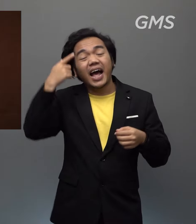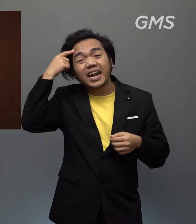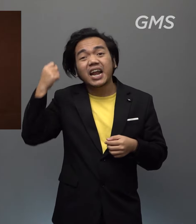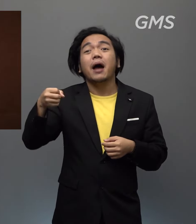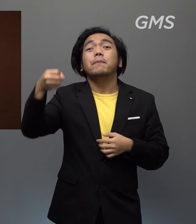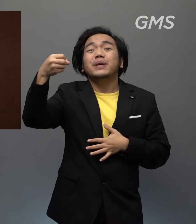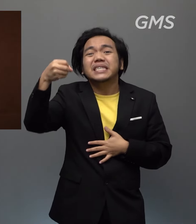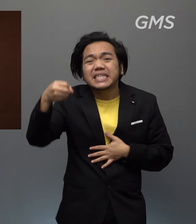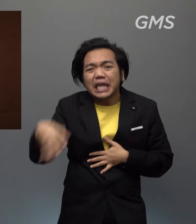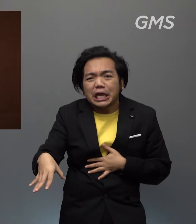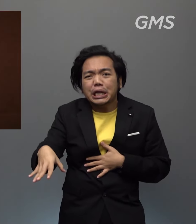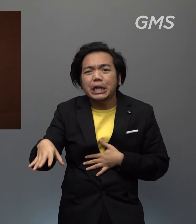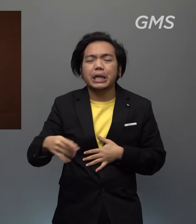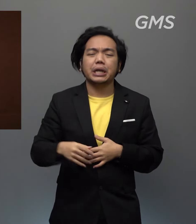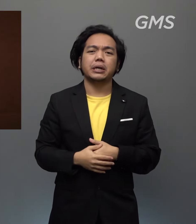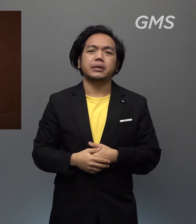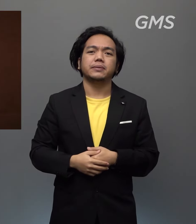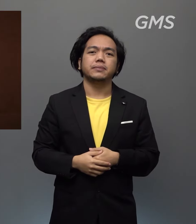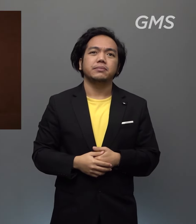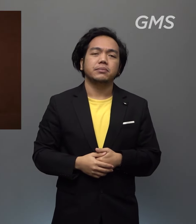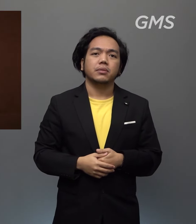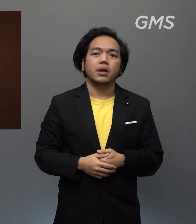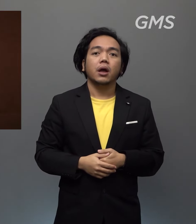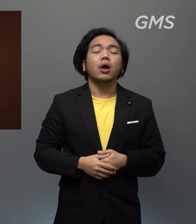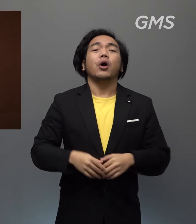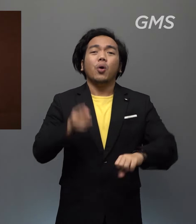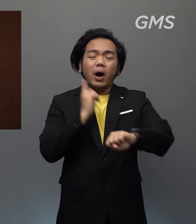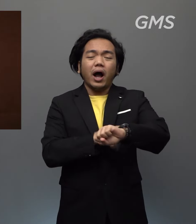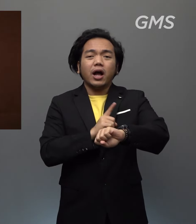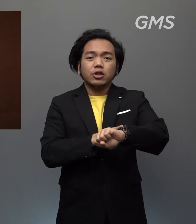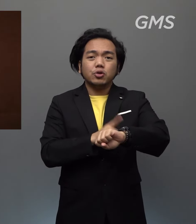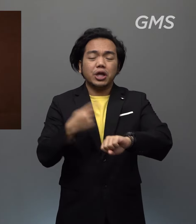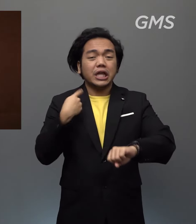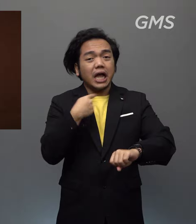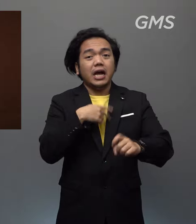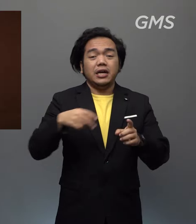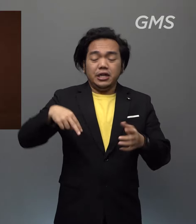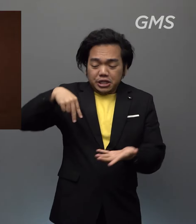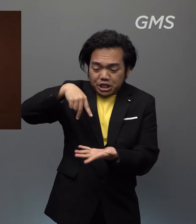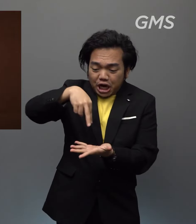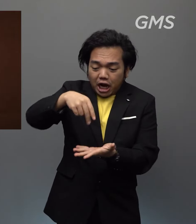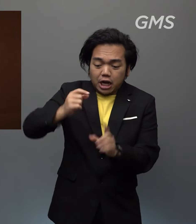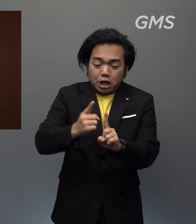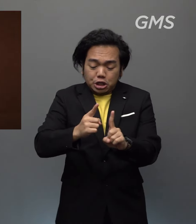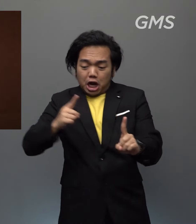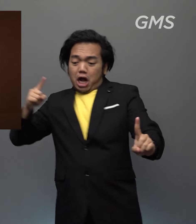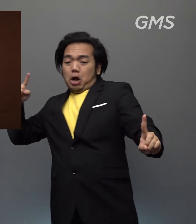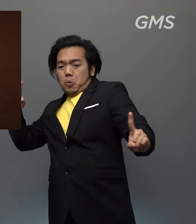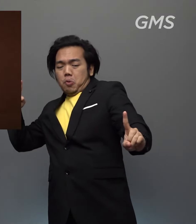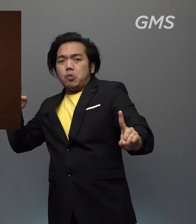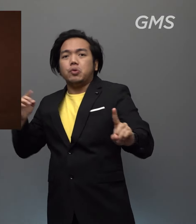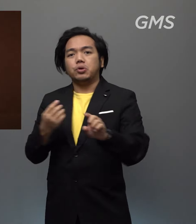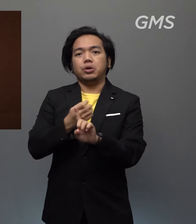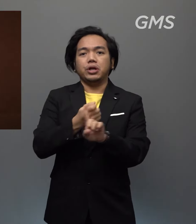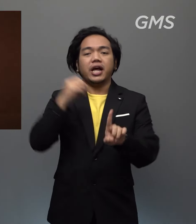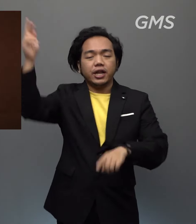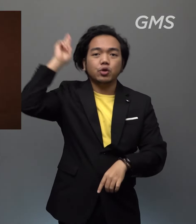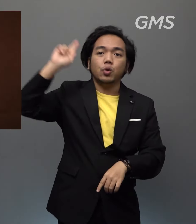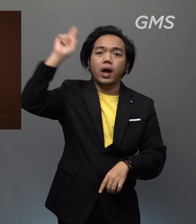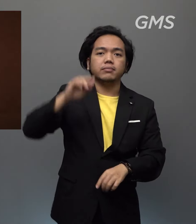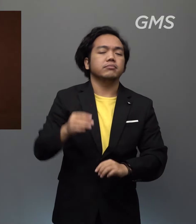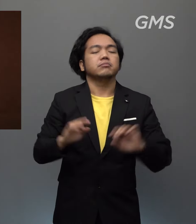melarat. Ketika kita ada berjalan menjauh dari kehendak Allah, kondisinya tidak akan menjadi